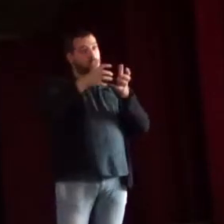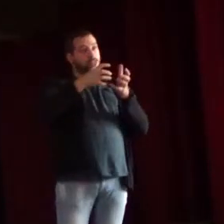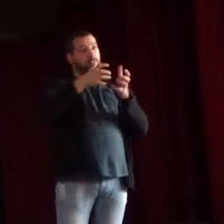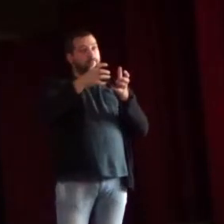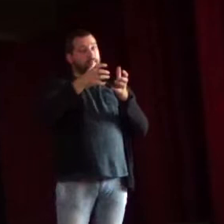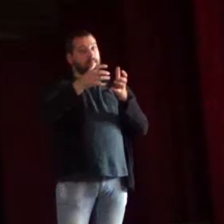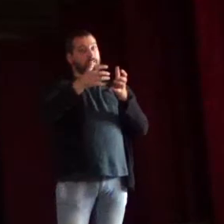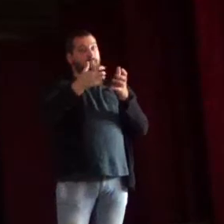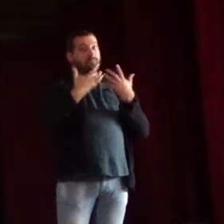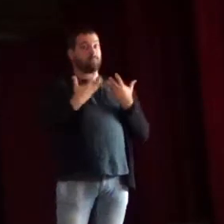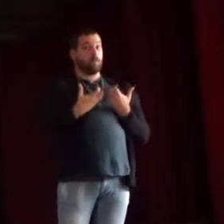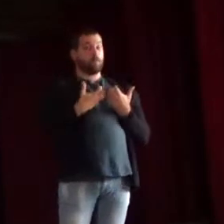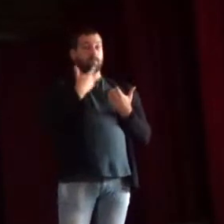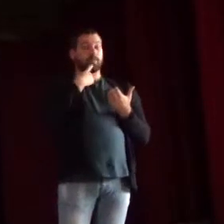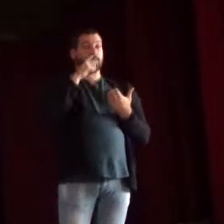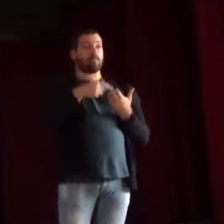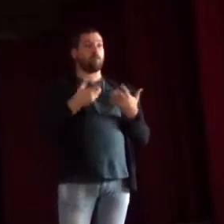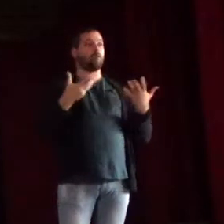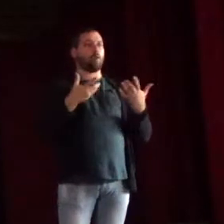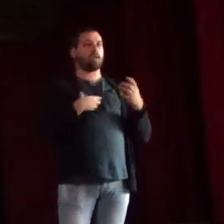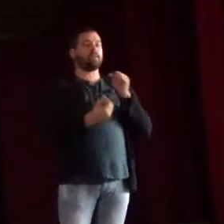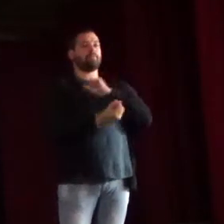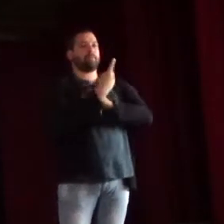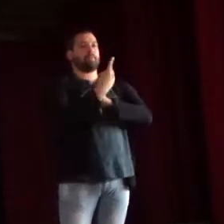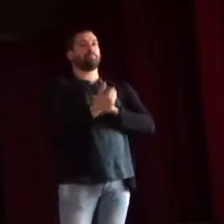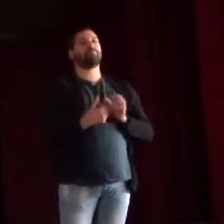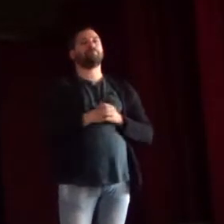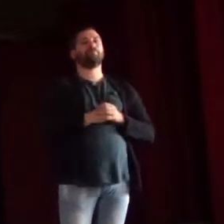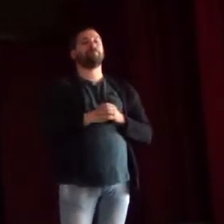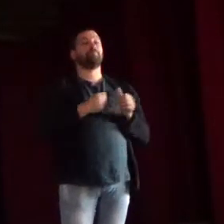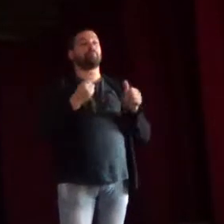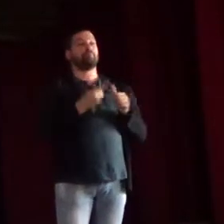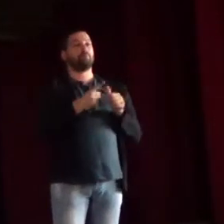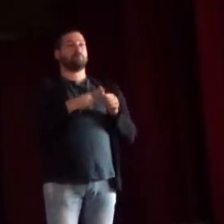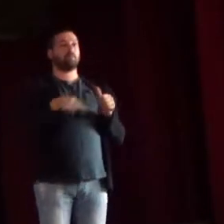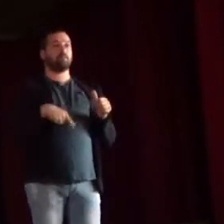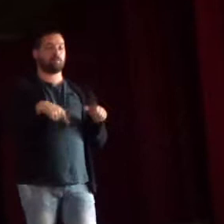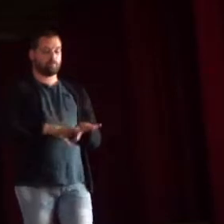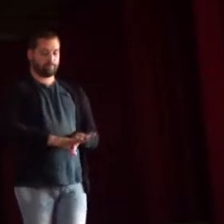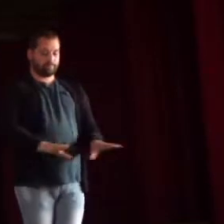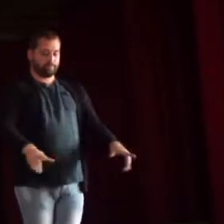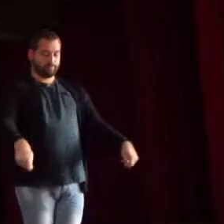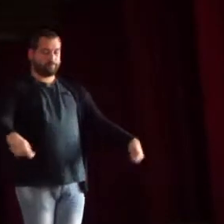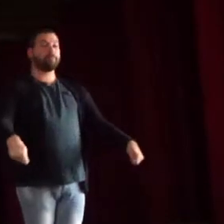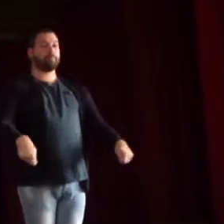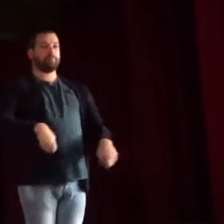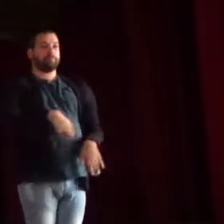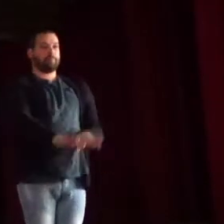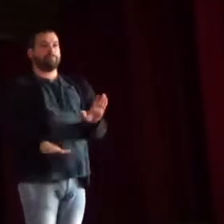planètes, c'est une classe particulière. Il faut d'abord essuyer ses pieds sur le paillasson. Ça, c'est normal.